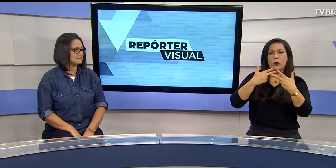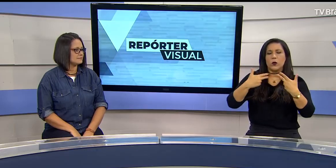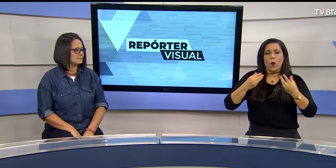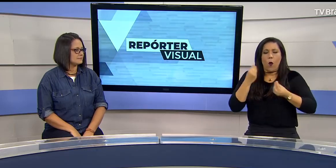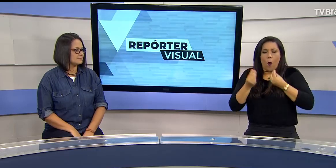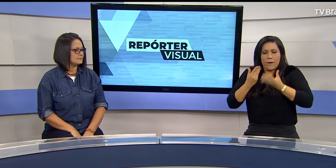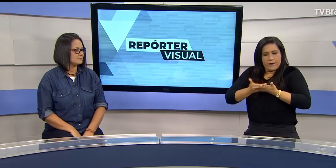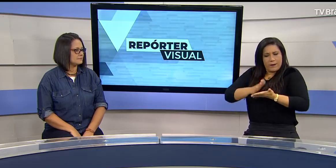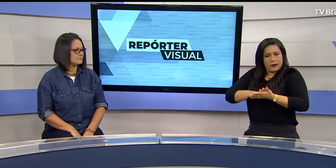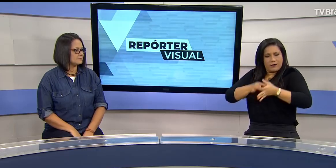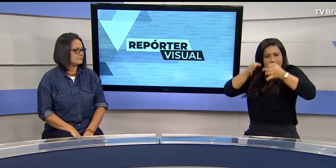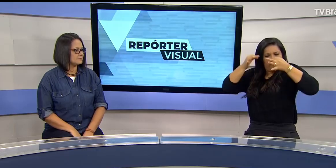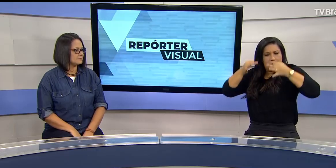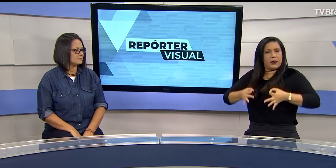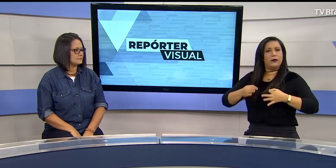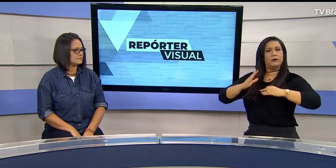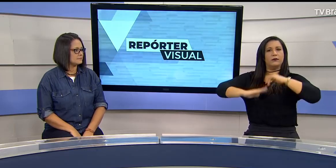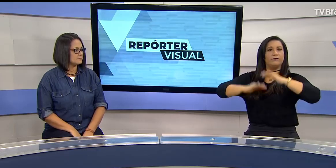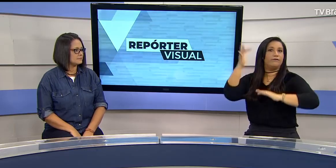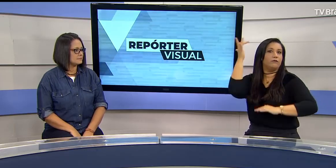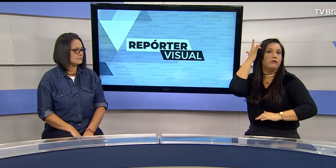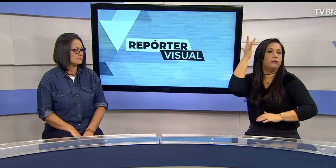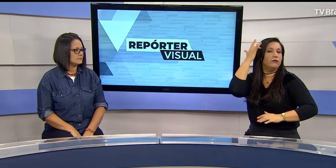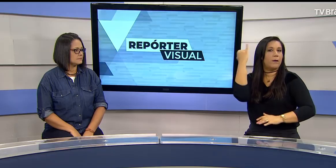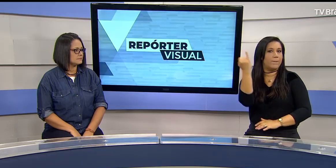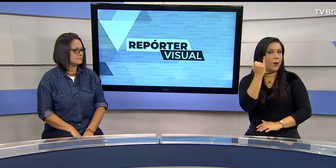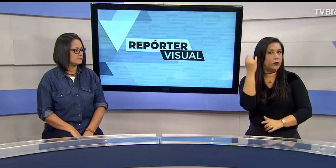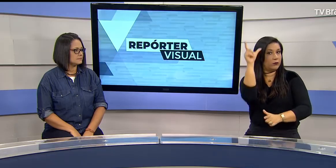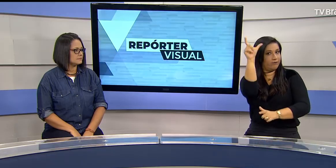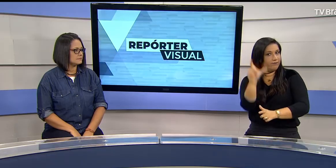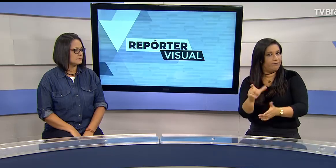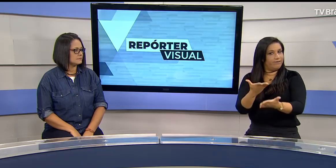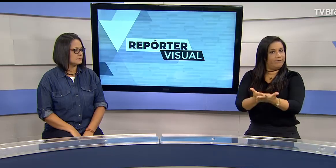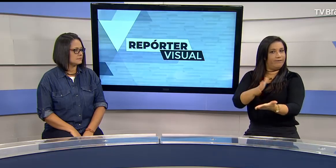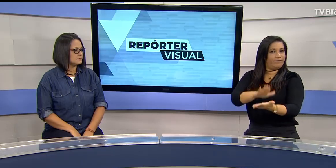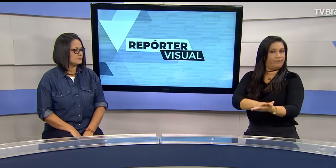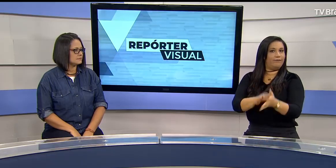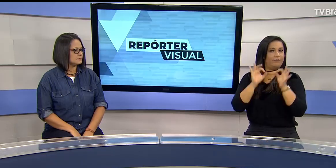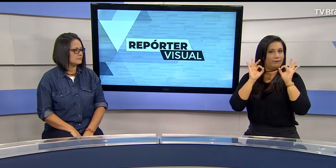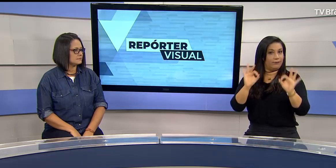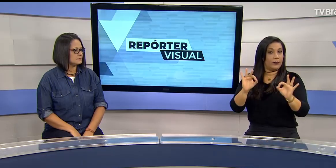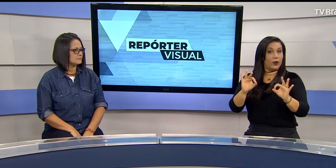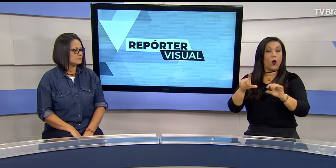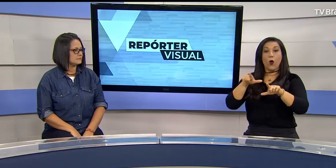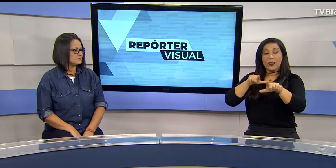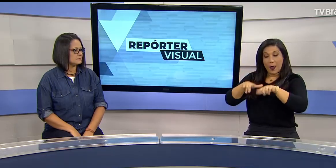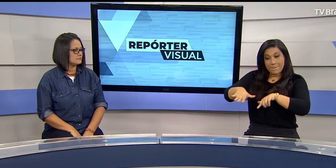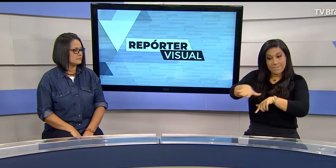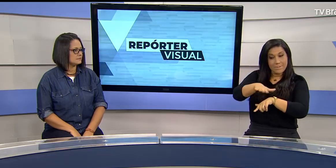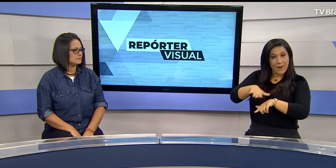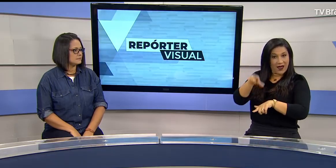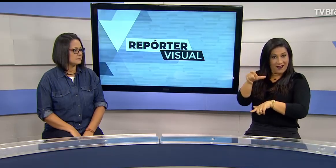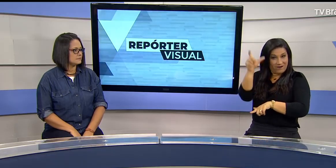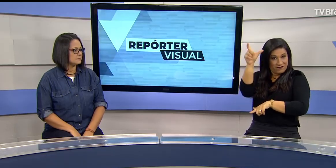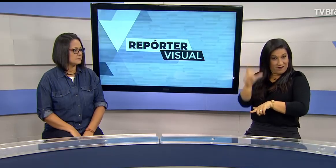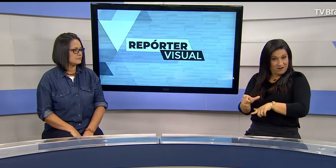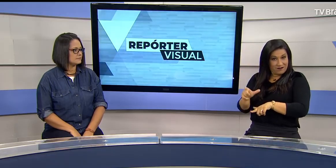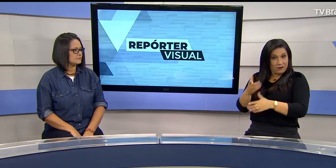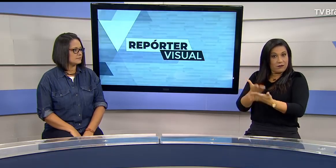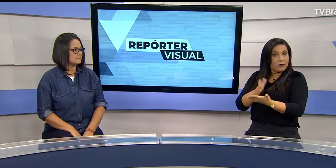dos processos, dos modelos, das estratégias e técnicas de tradução e interpretação. E o trabalho deste